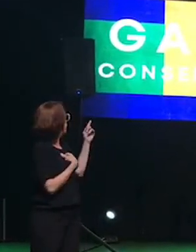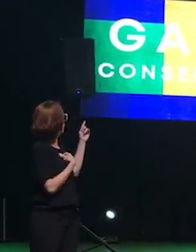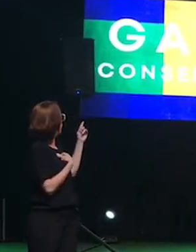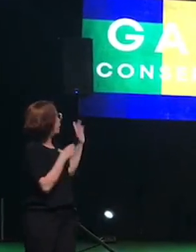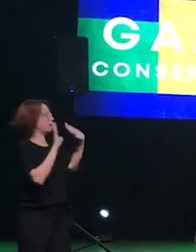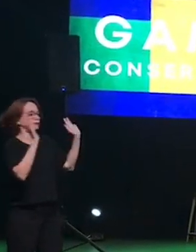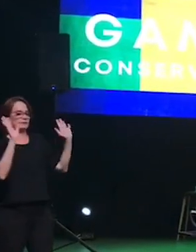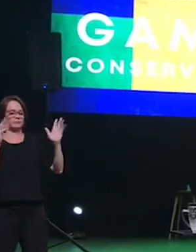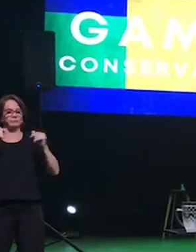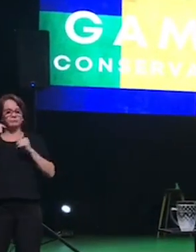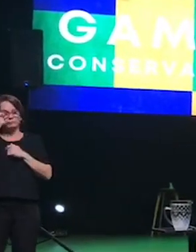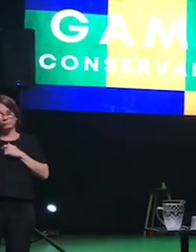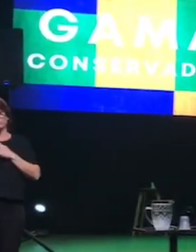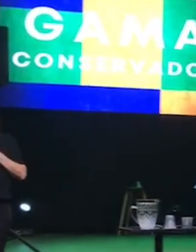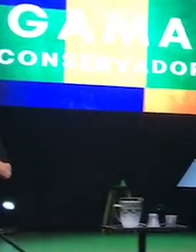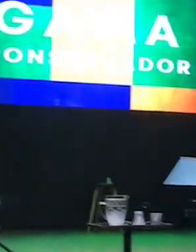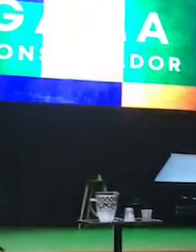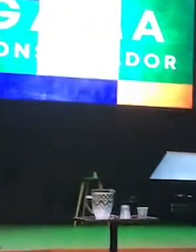sobre liberdade.